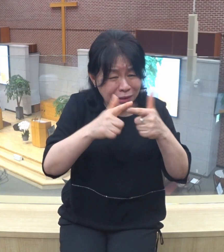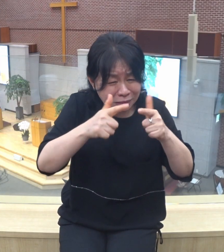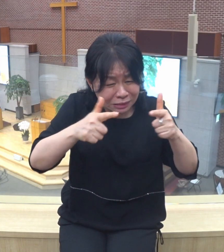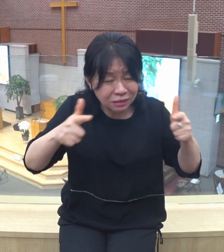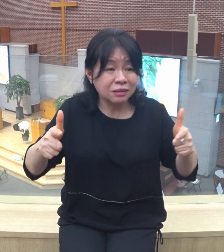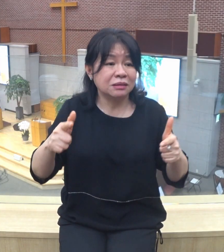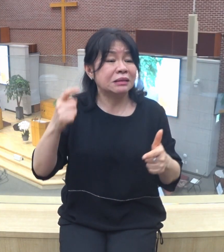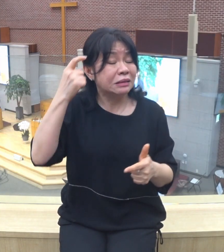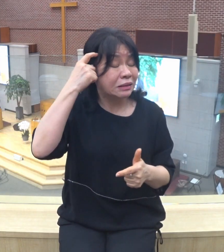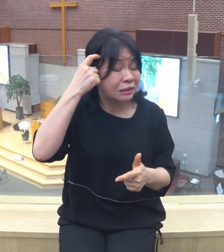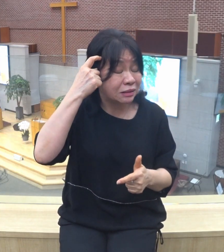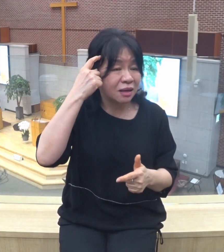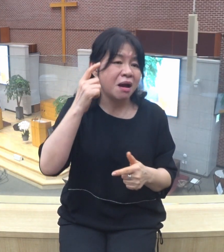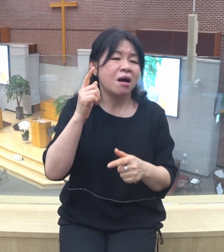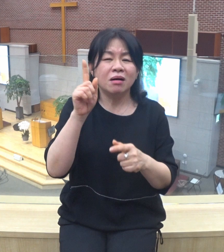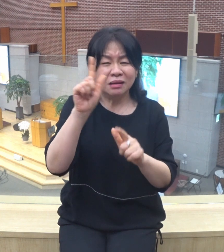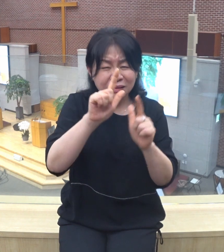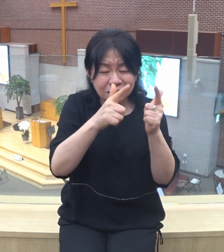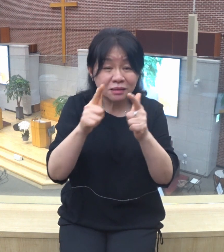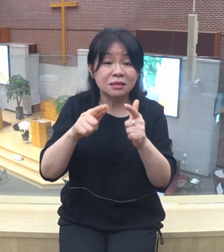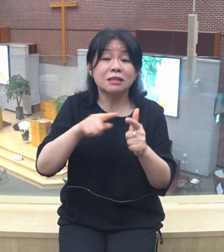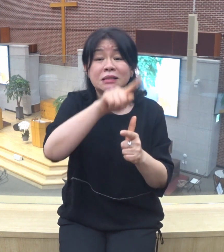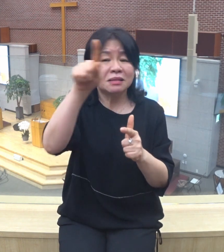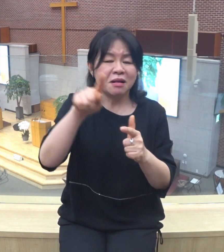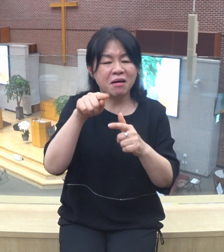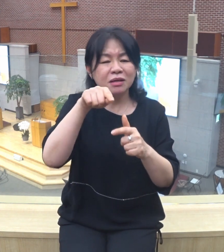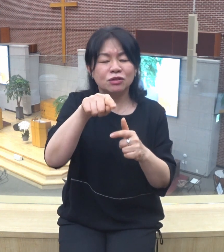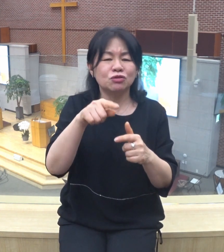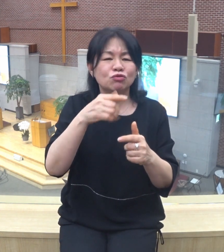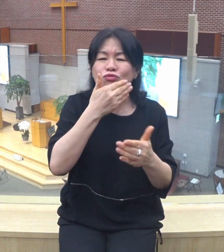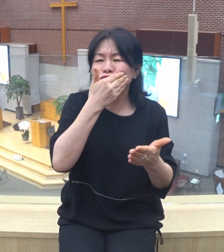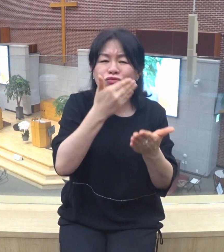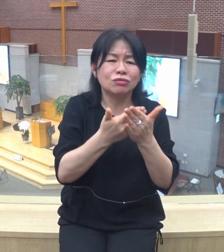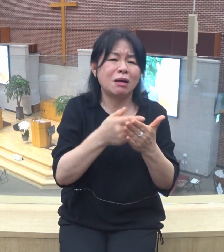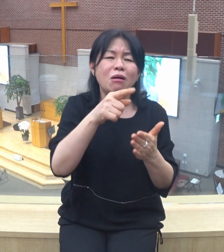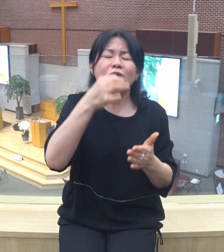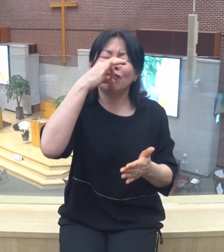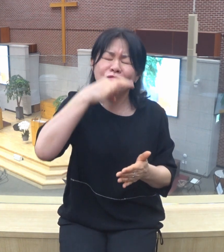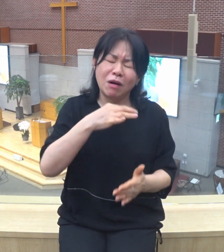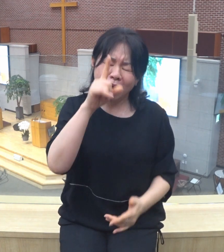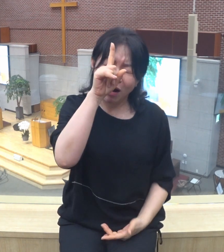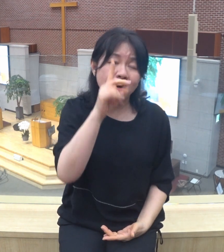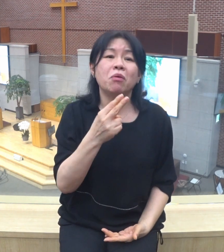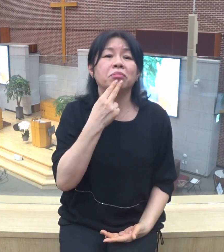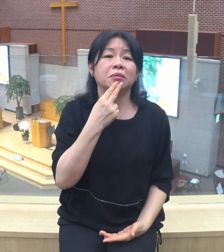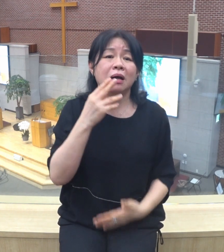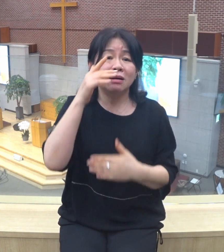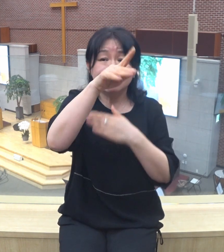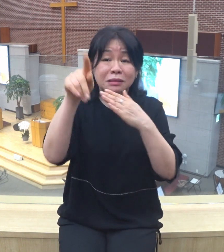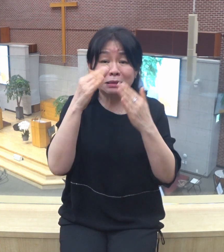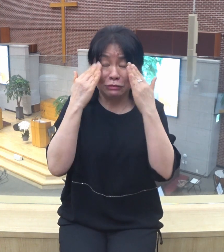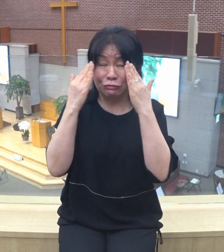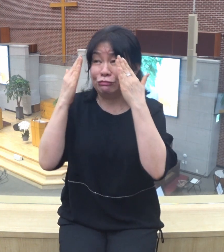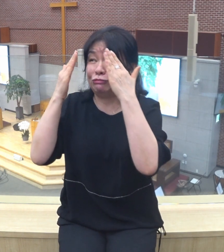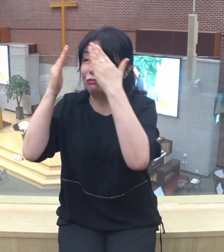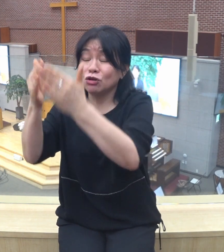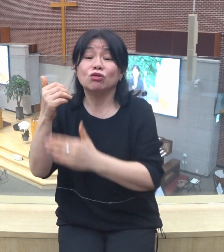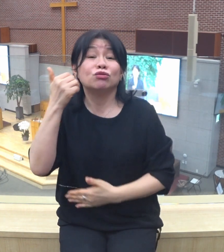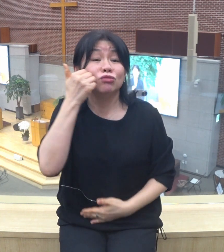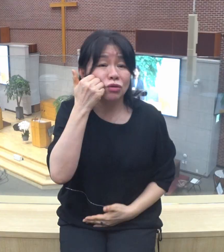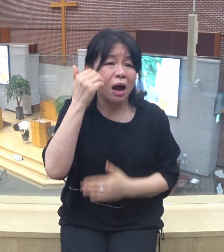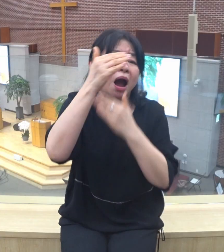가치에도 속하지 않았습니다. 우리가 속한 건 하나님입니다. 우리는 그 어떤 것에